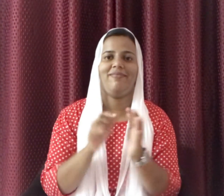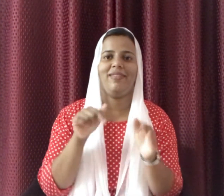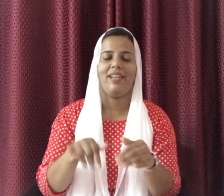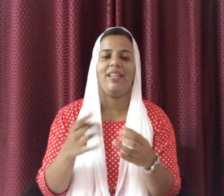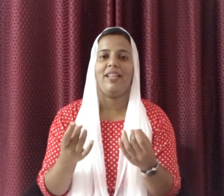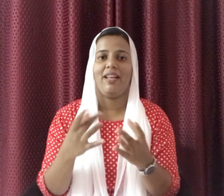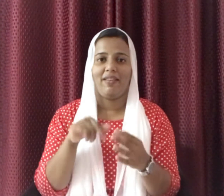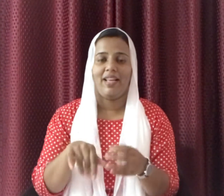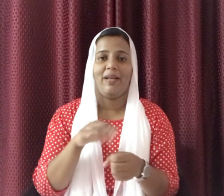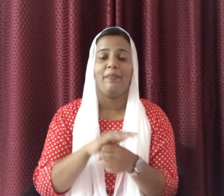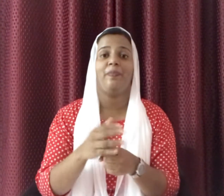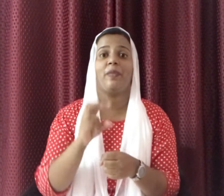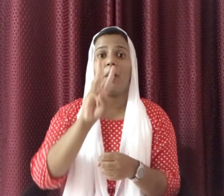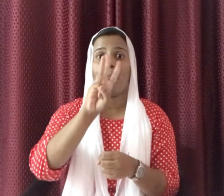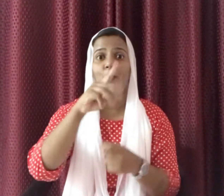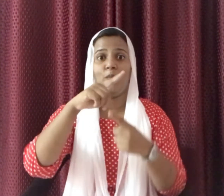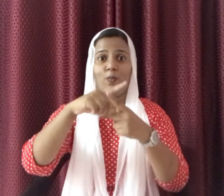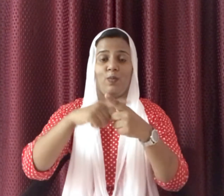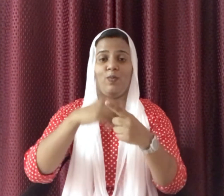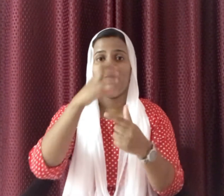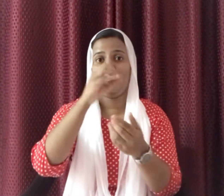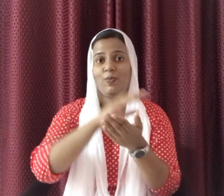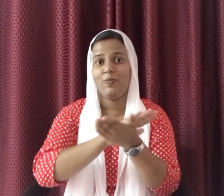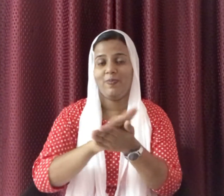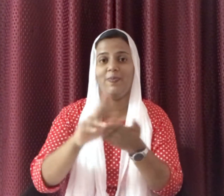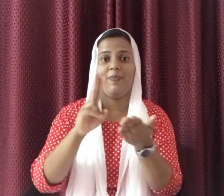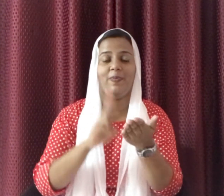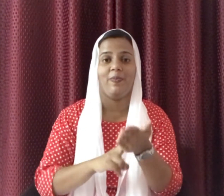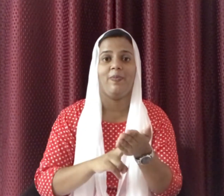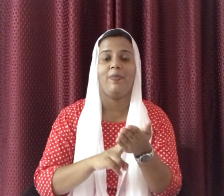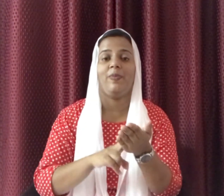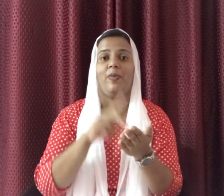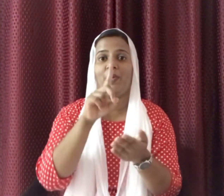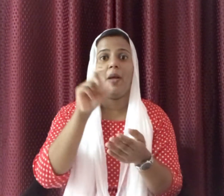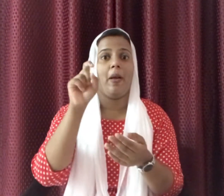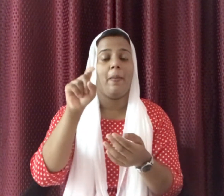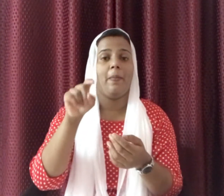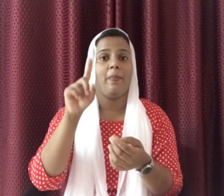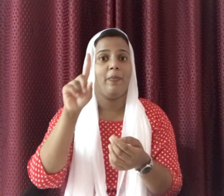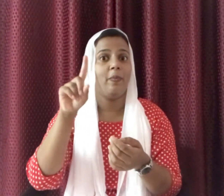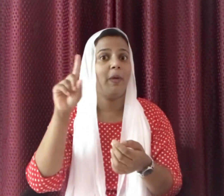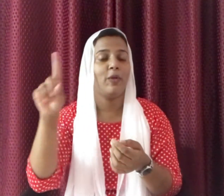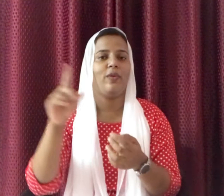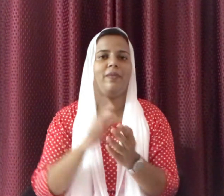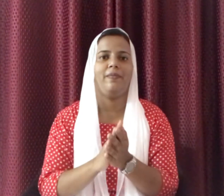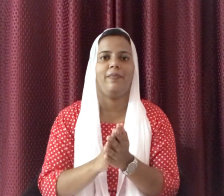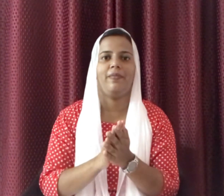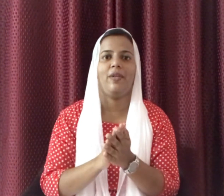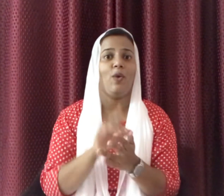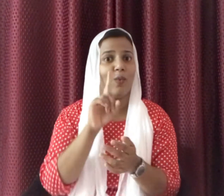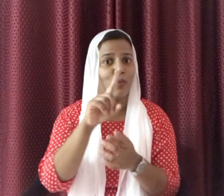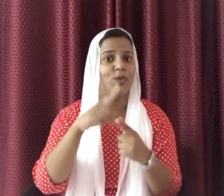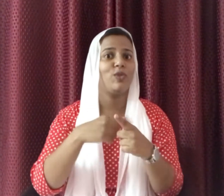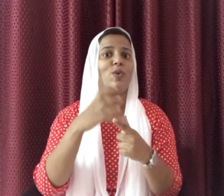ചിന്തിക്കുന്നത് 3 യോഹന്നാൻ്റെ ലേഖനം 1-ാം അധ്യായം അതിൻ്റെ 11-ാമത്തെ വാക്യമാണ്. അതിന് 1 യോഹന്നാൻ, 2 യോഹന്നാൻ,